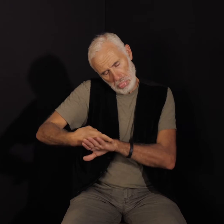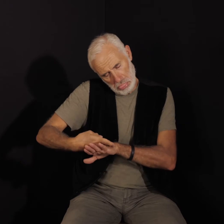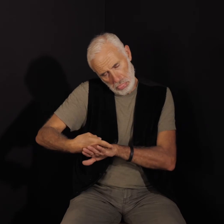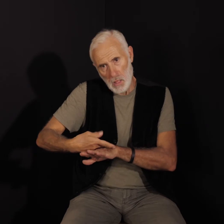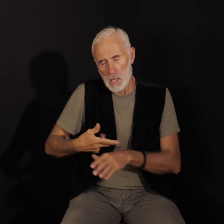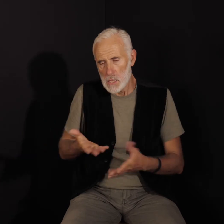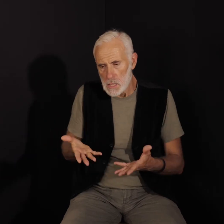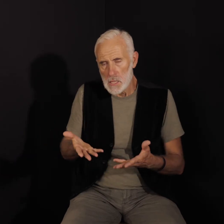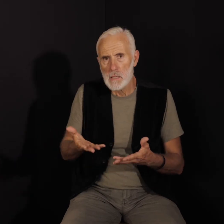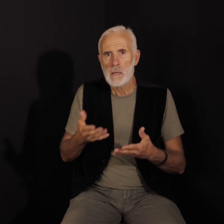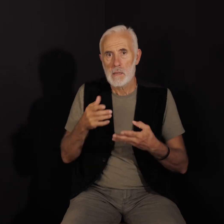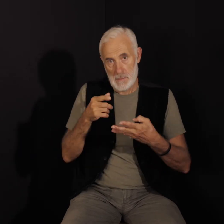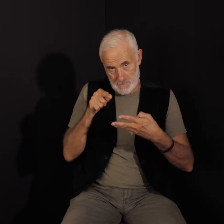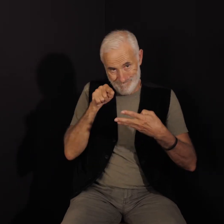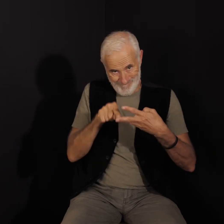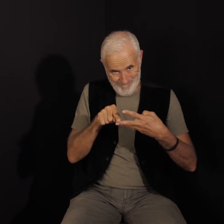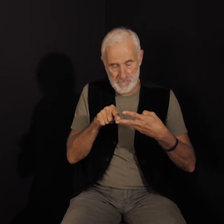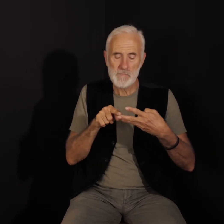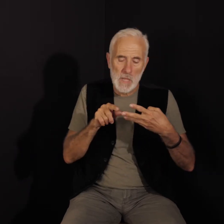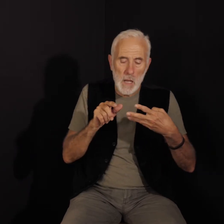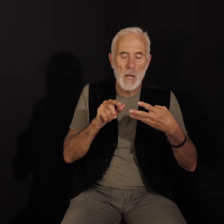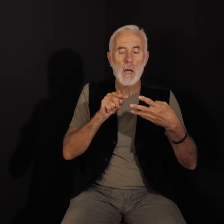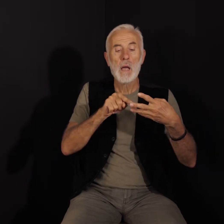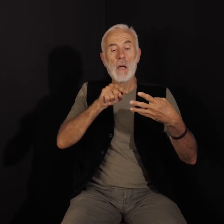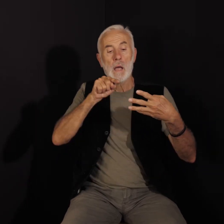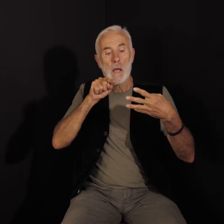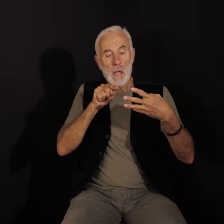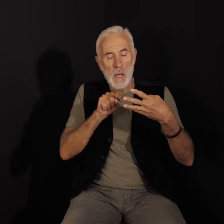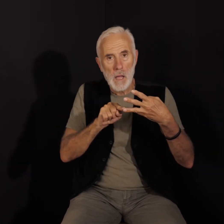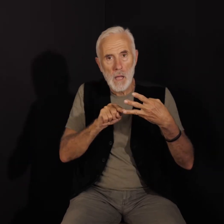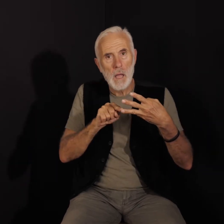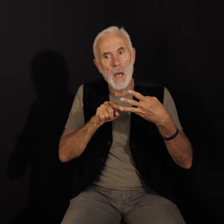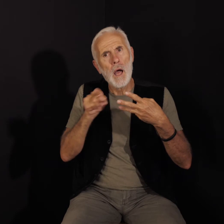troisième partie s'intéresse davantage